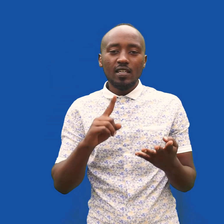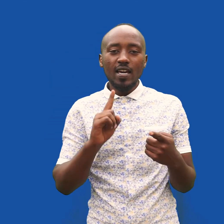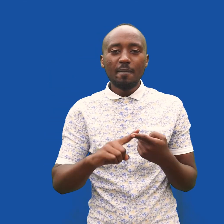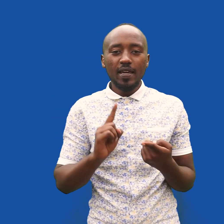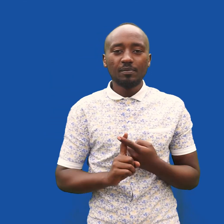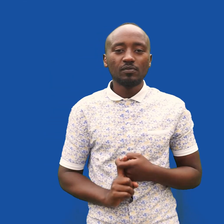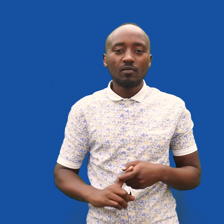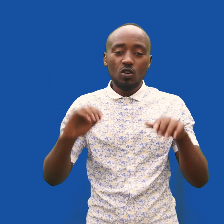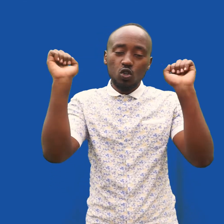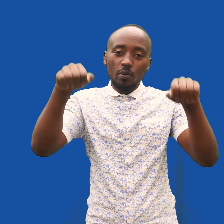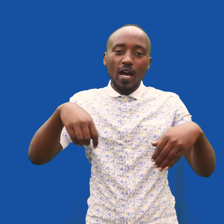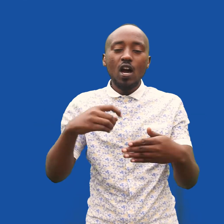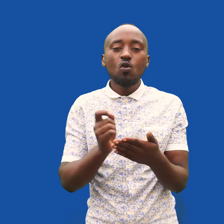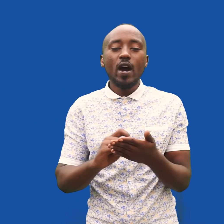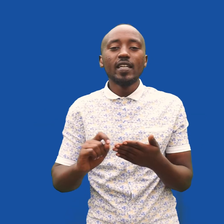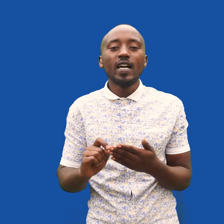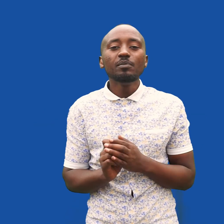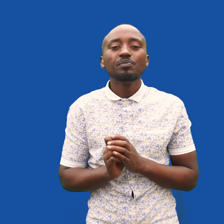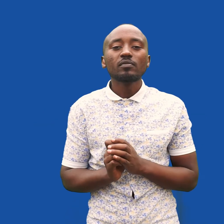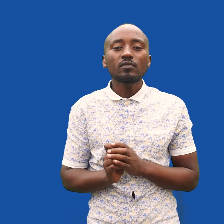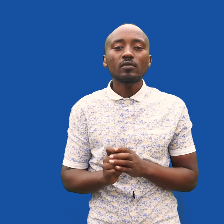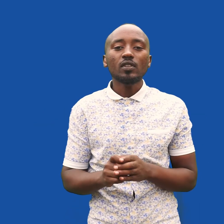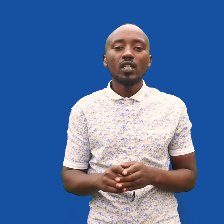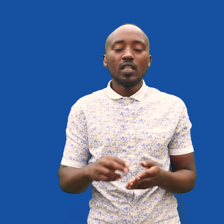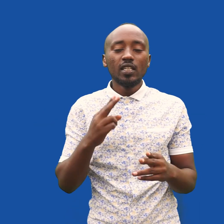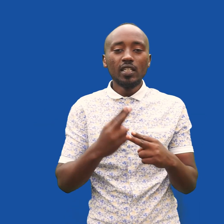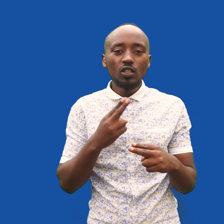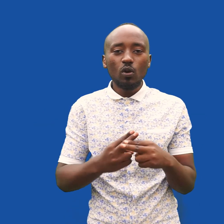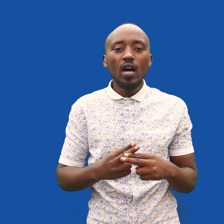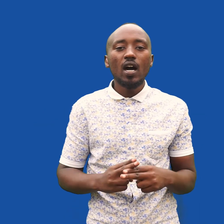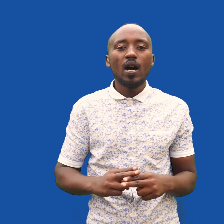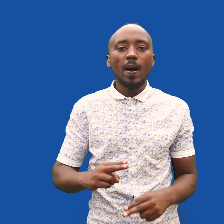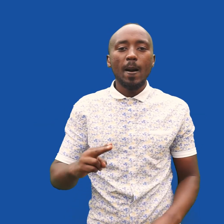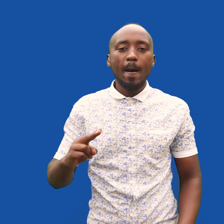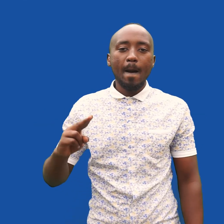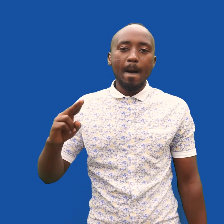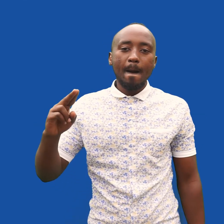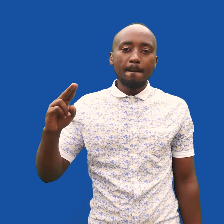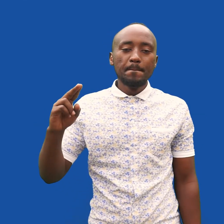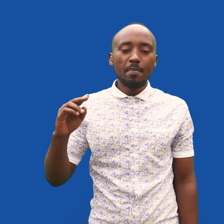Iyambere, ushobora, kwandika. Iyit kwa. Bebe.